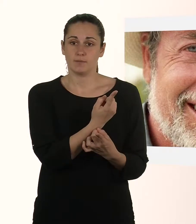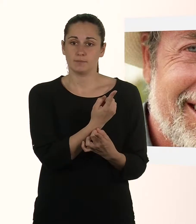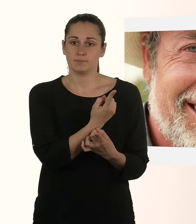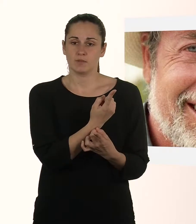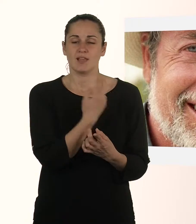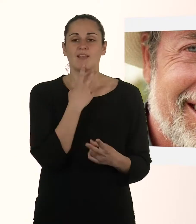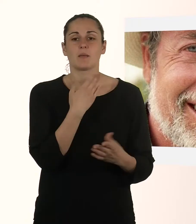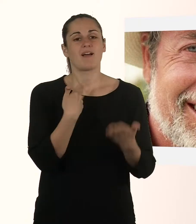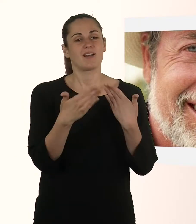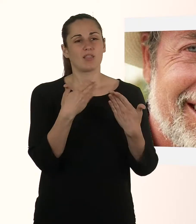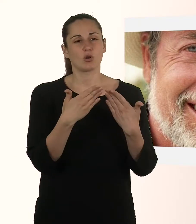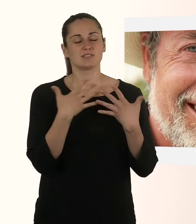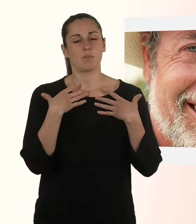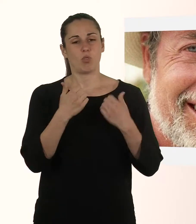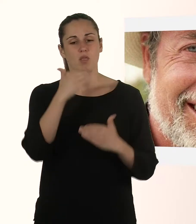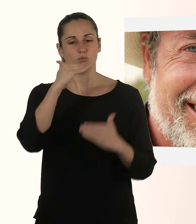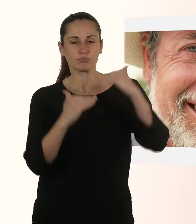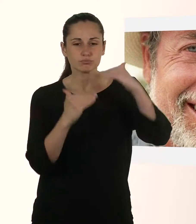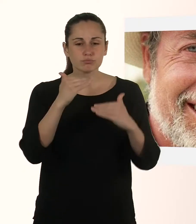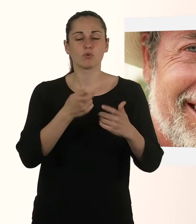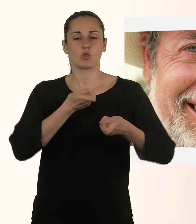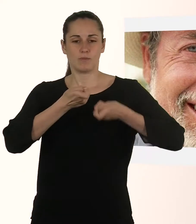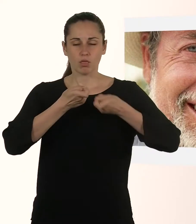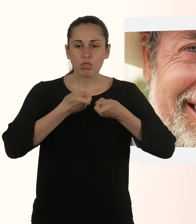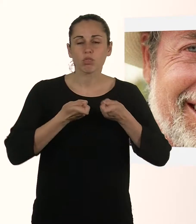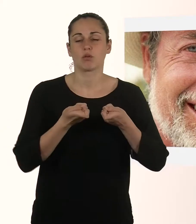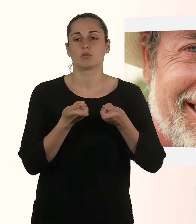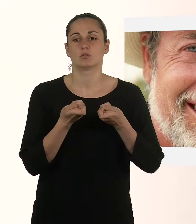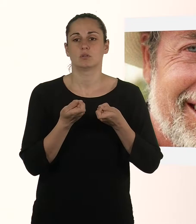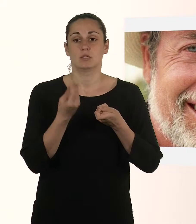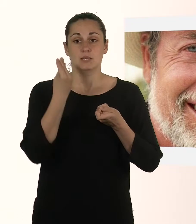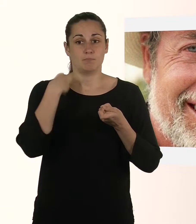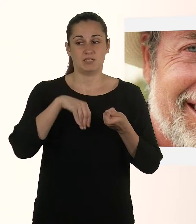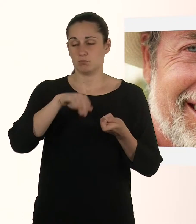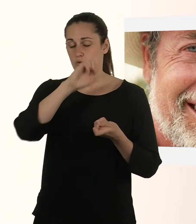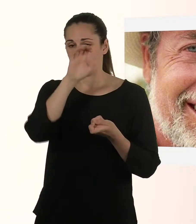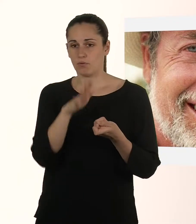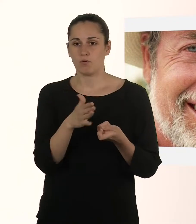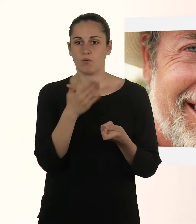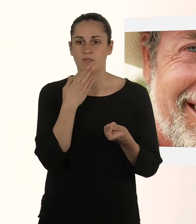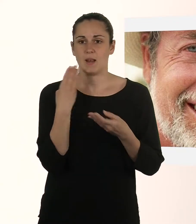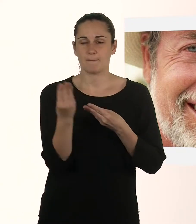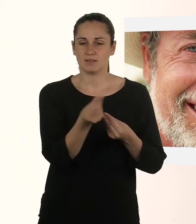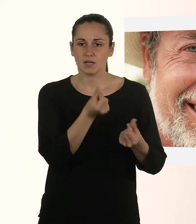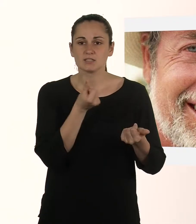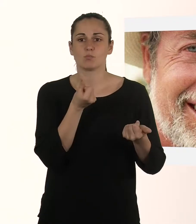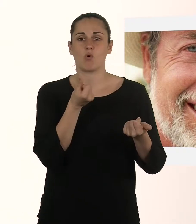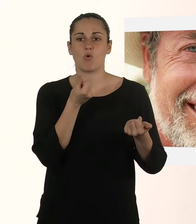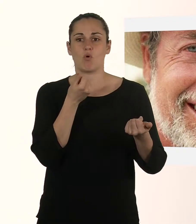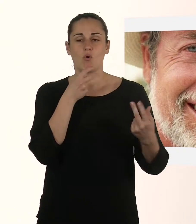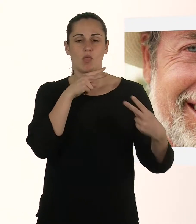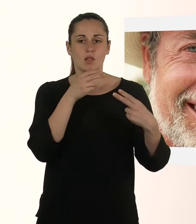poder, relaciones de dominación, tiene que ver con parte de esos residuos del materialismo dialéctico que él arrastra a partir